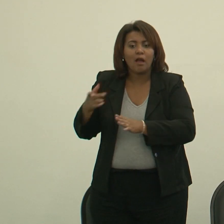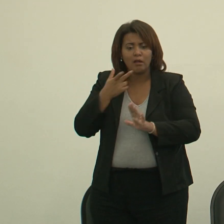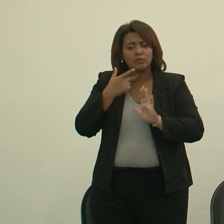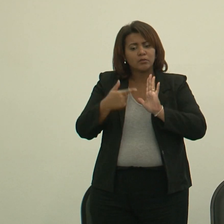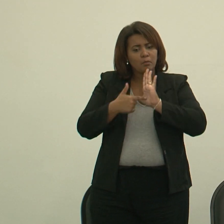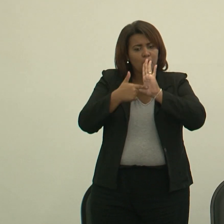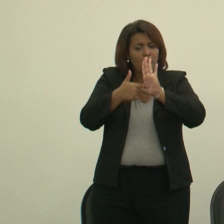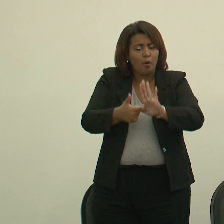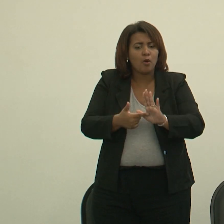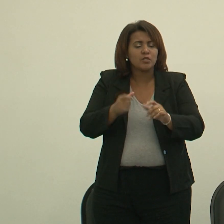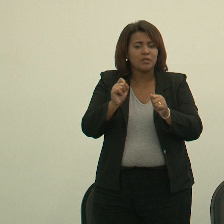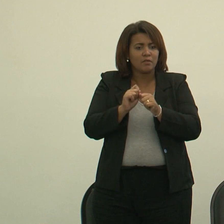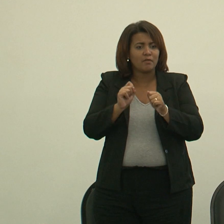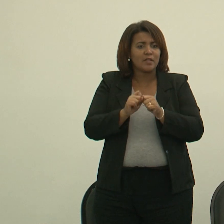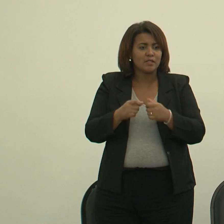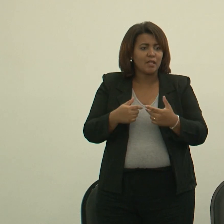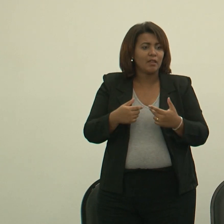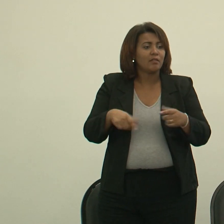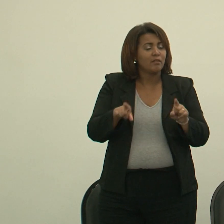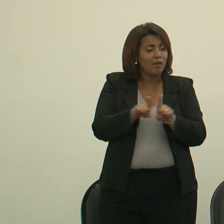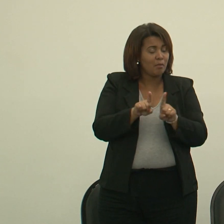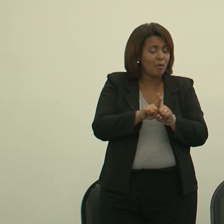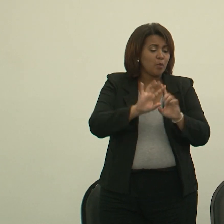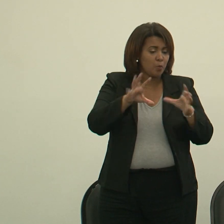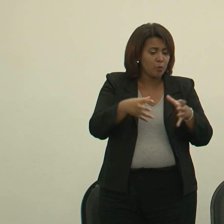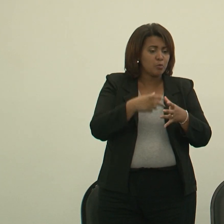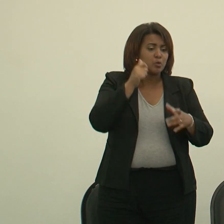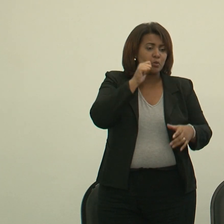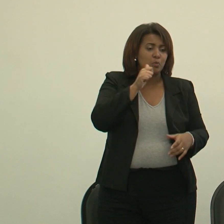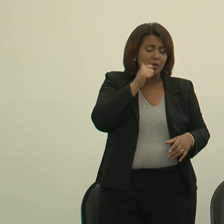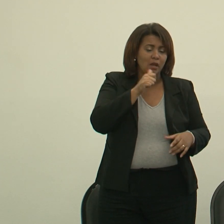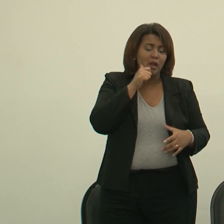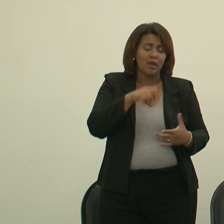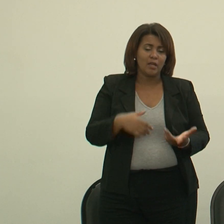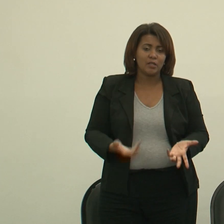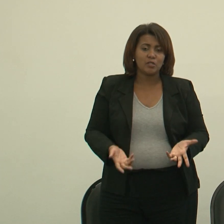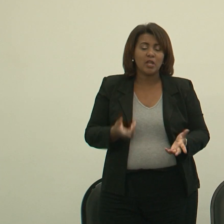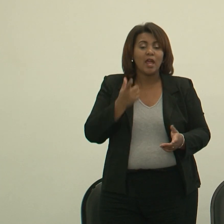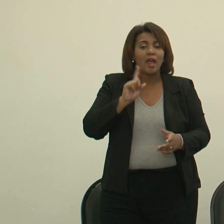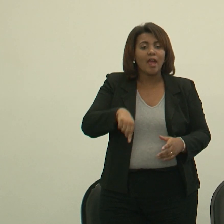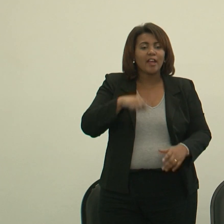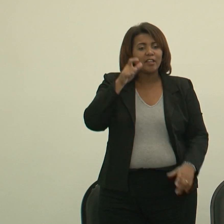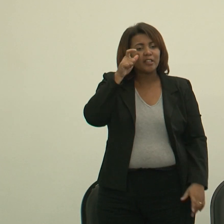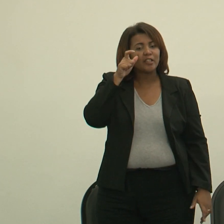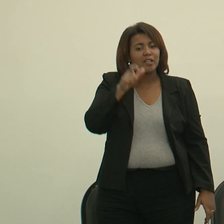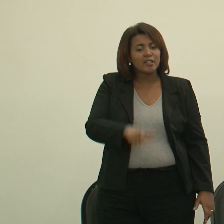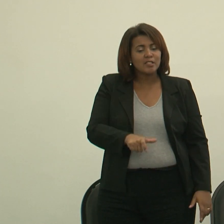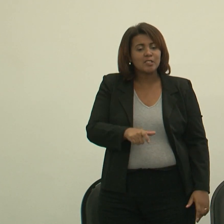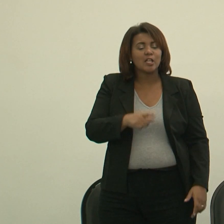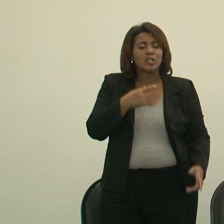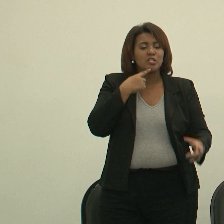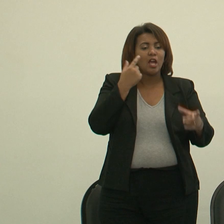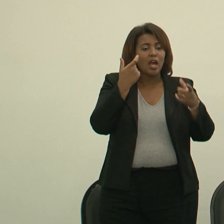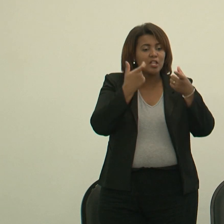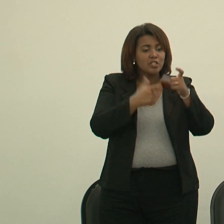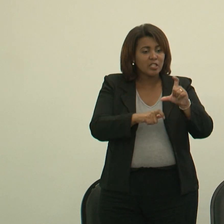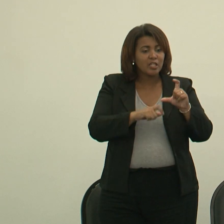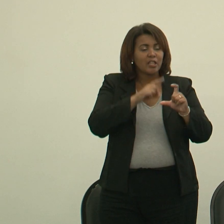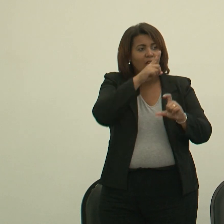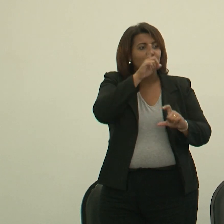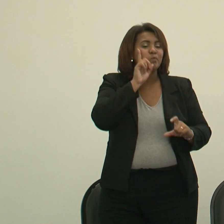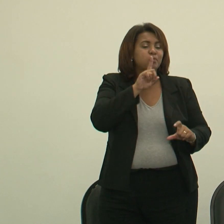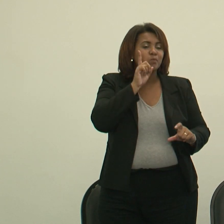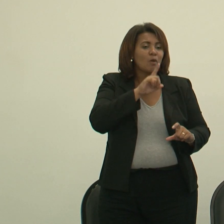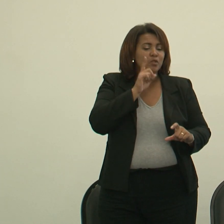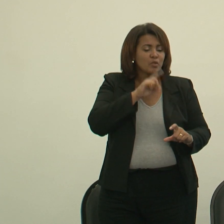fazer parte. Inclusive as mulheres também, não é? Então, e aí é interessante porque o Dead Deaf Guy, ele escapa um pouco a isso. Porque